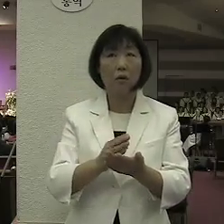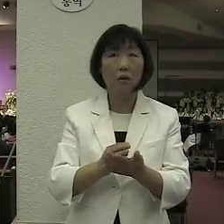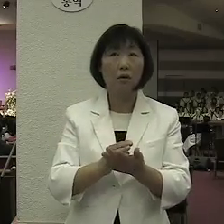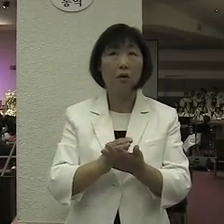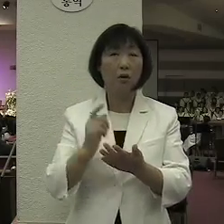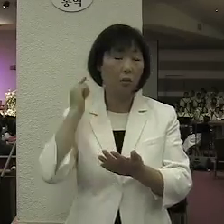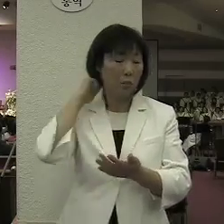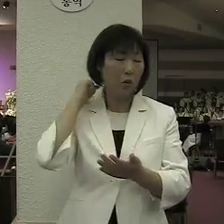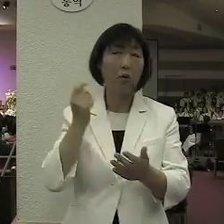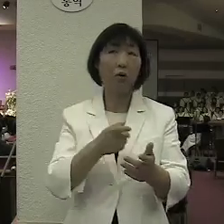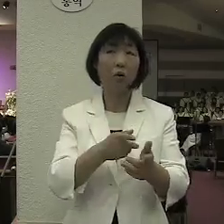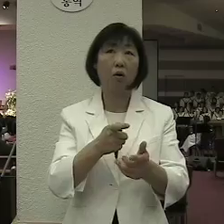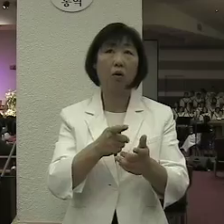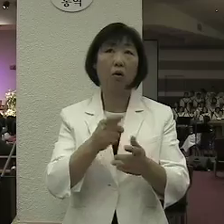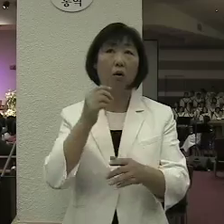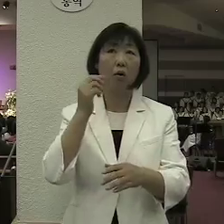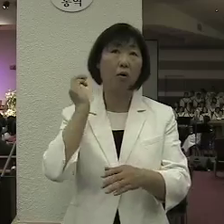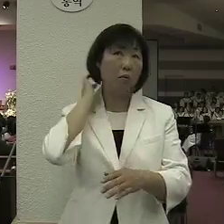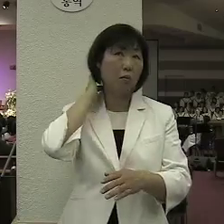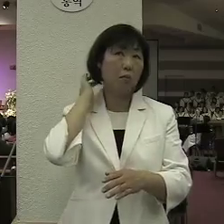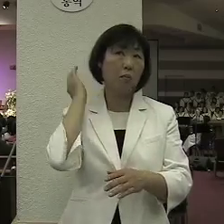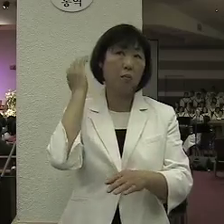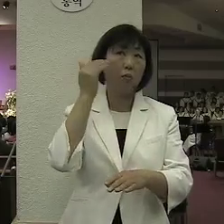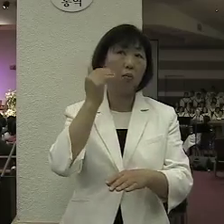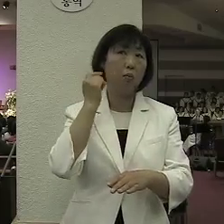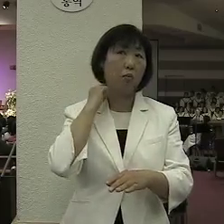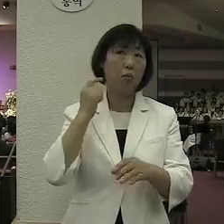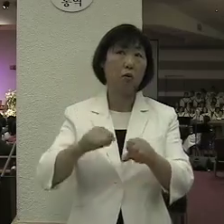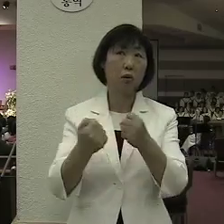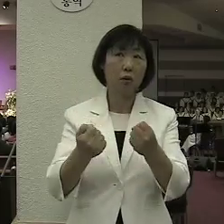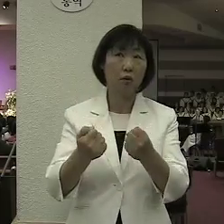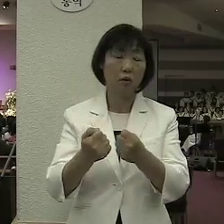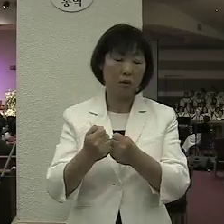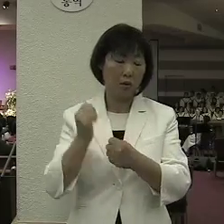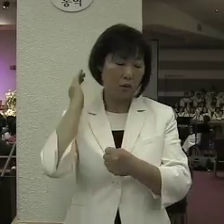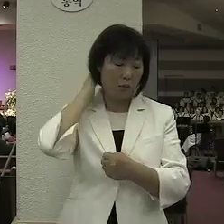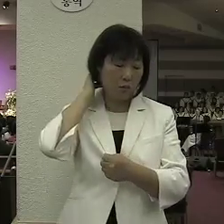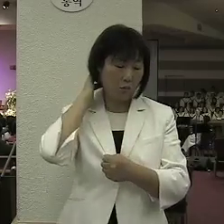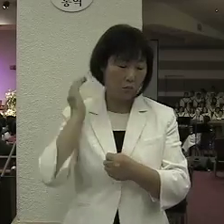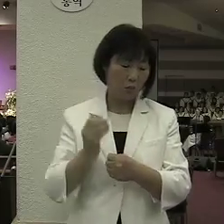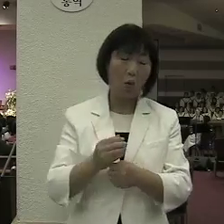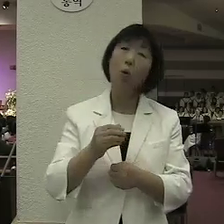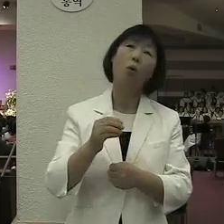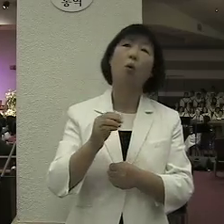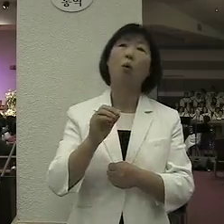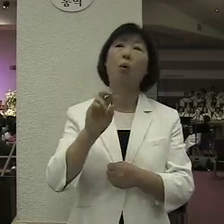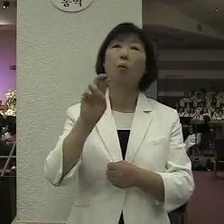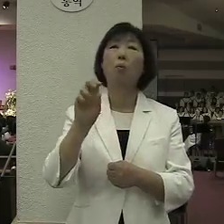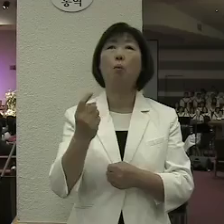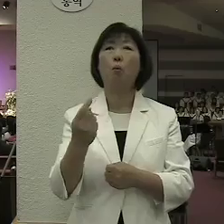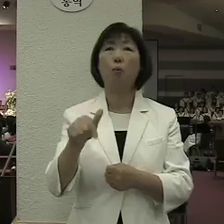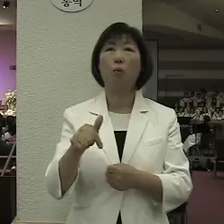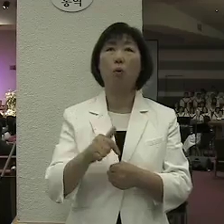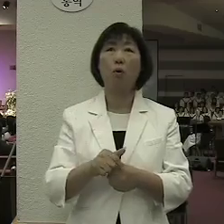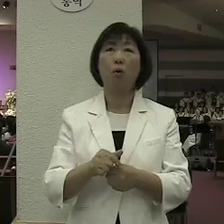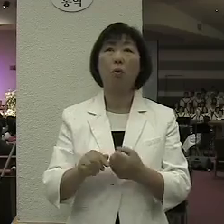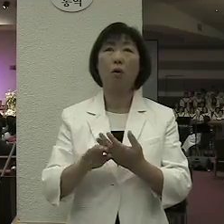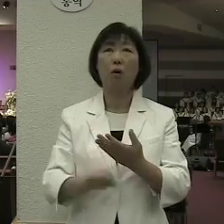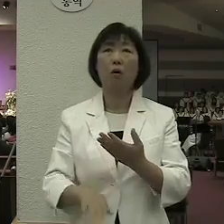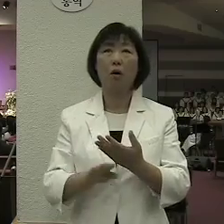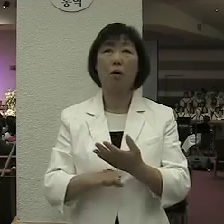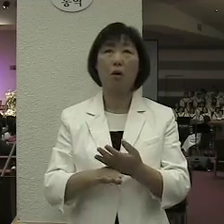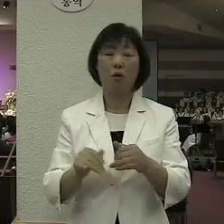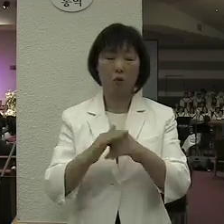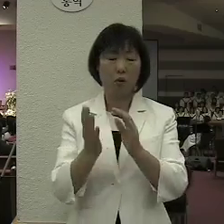됩니다. 특별히 잠을 못 이룹니다. 잘 때 이 편집증 때문에 가슴이 뛰고 잘 수가 없어가지고 나중에는 너무나